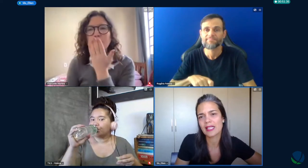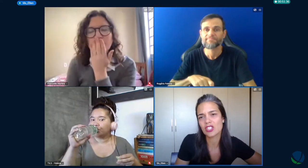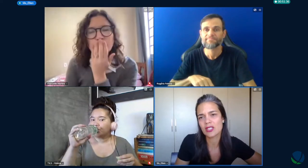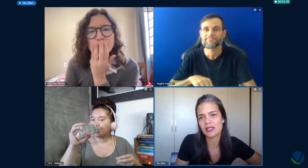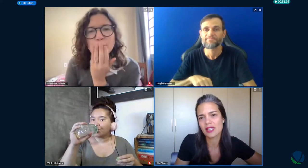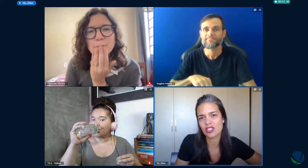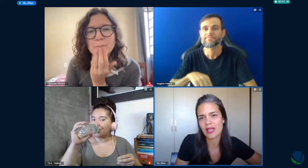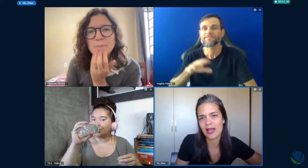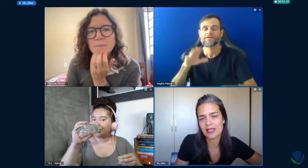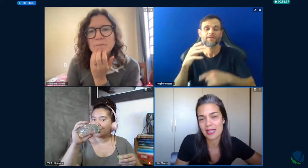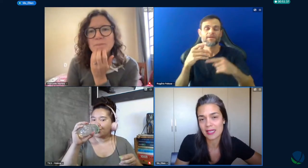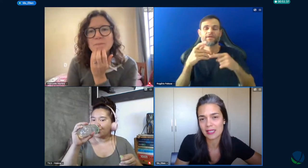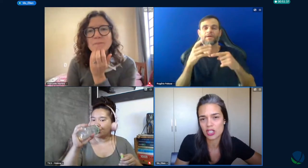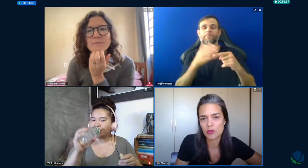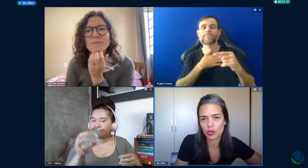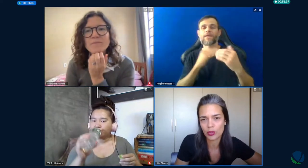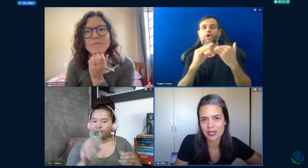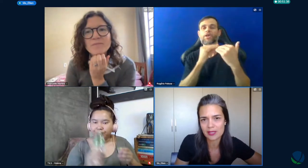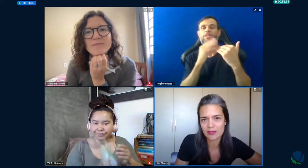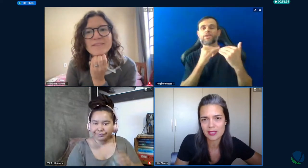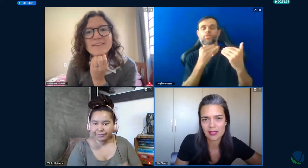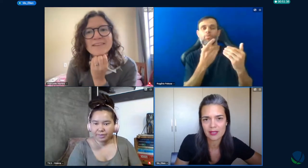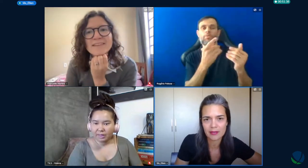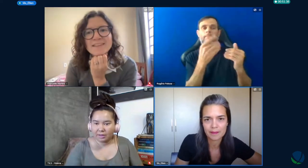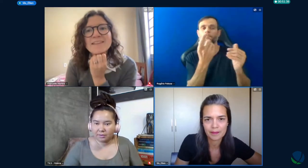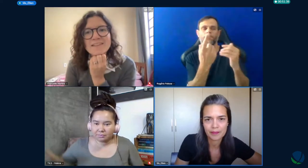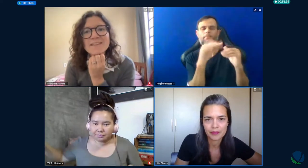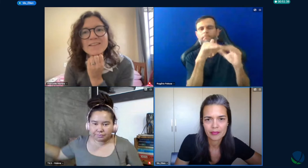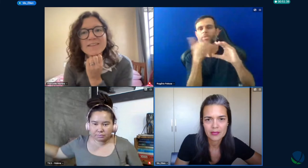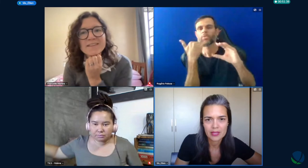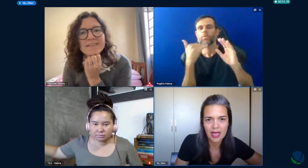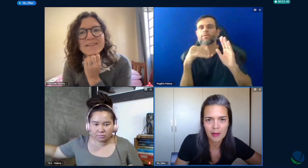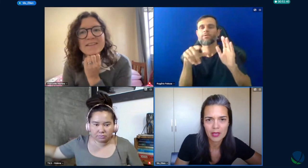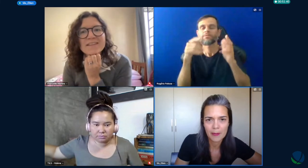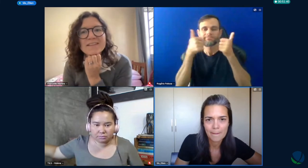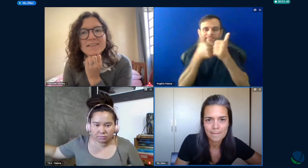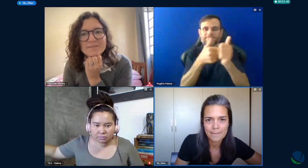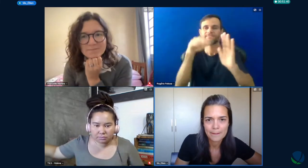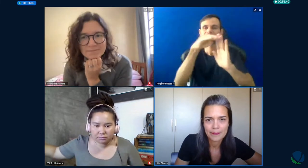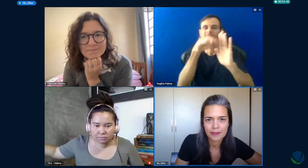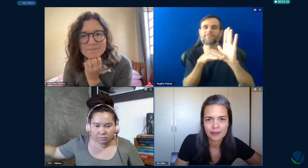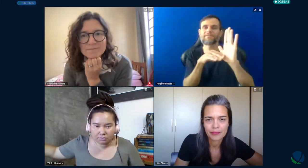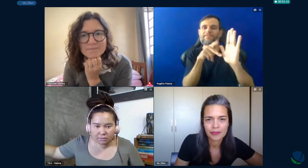essa carteira de identidade, essa carteira de motorista, você sabe?